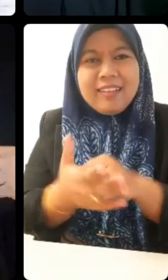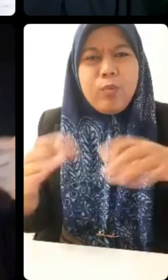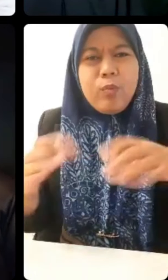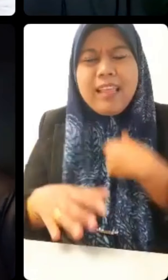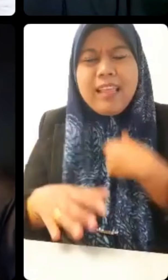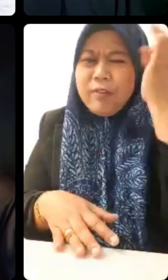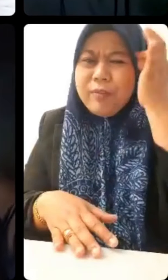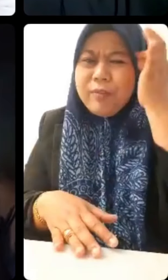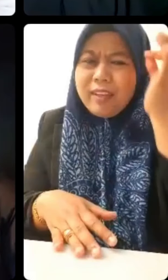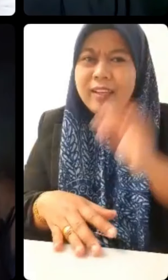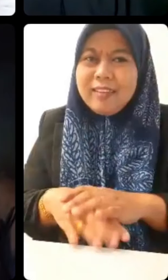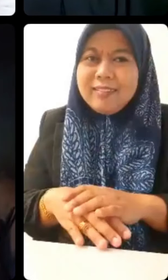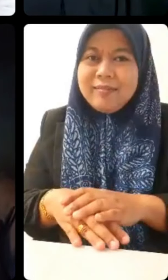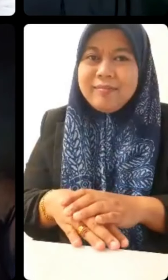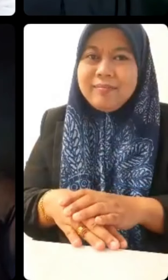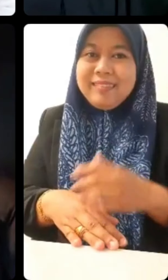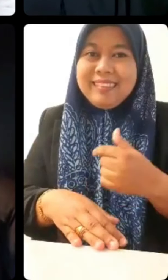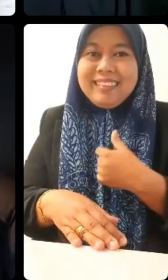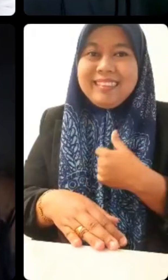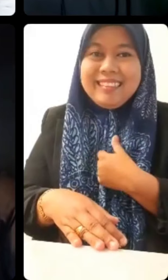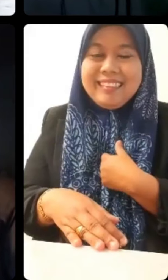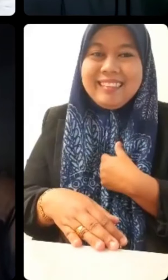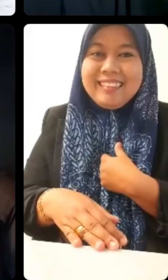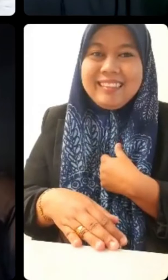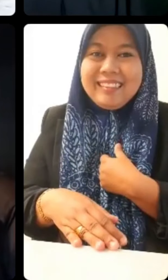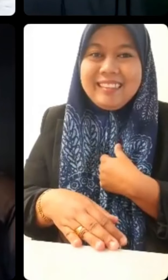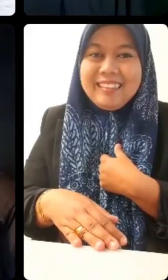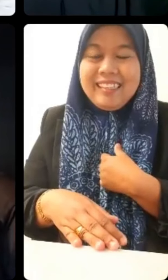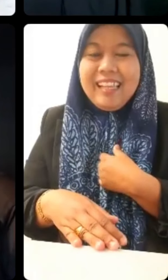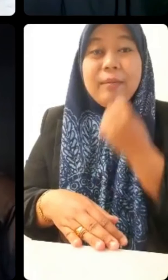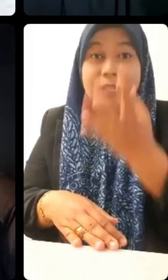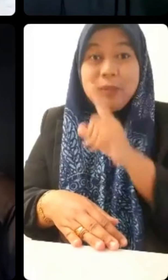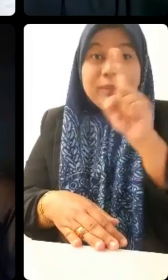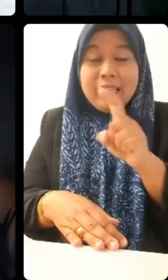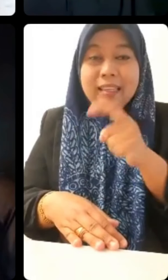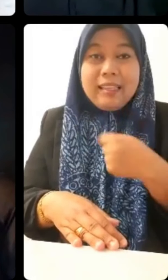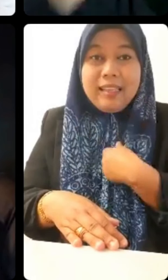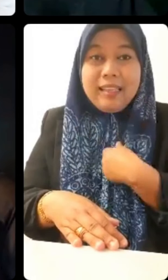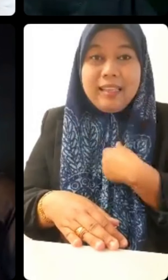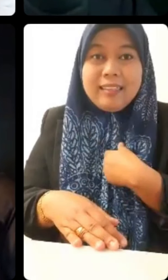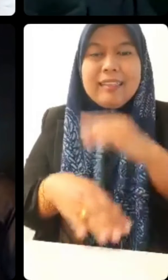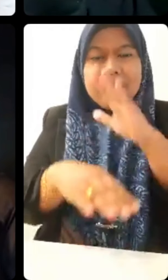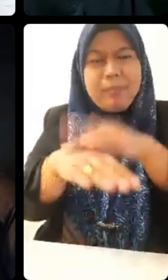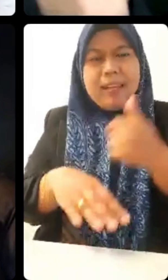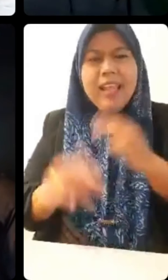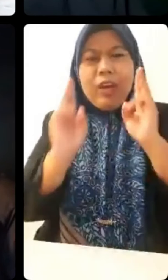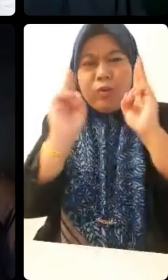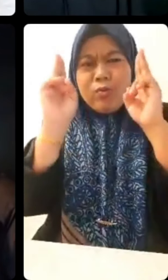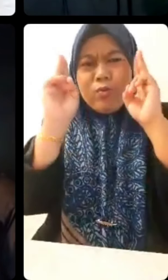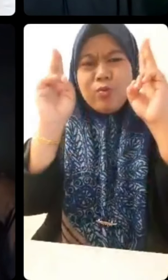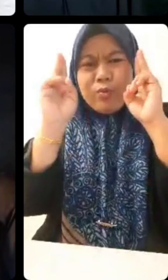saya bersuara lah eh. Soalan dia panggil saya ustaz ketika itu. Ustaz,